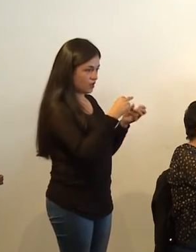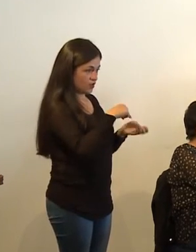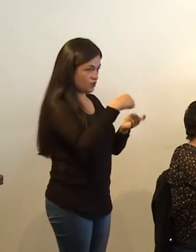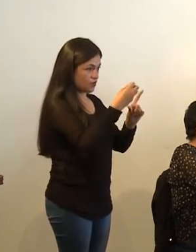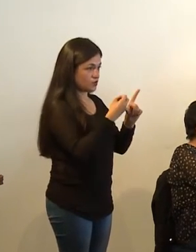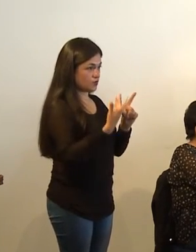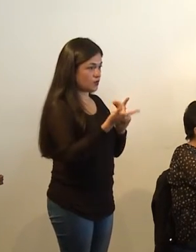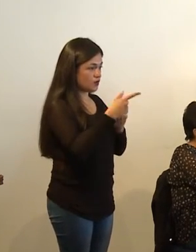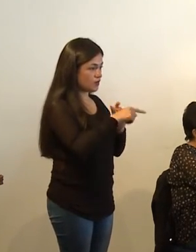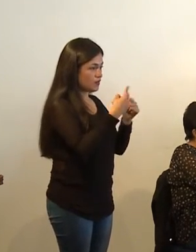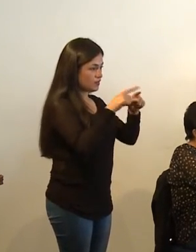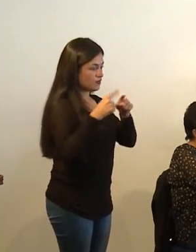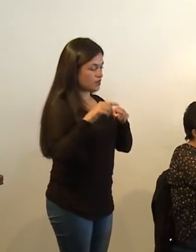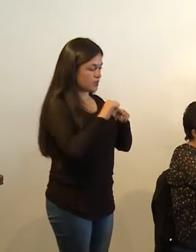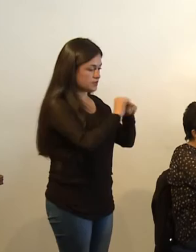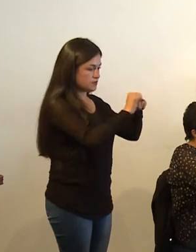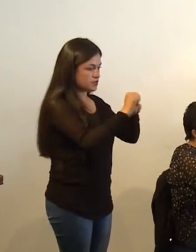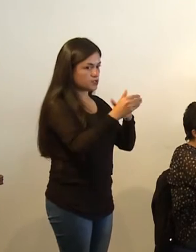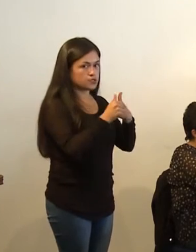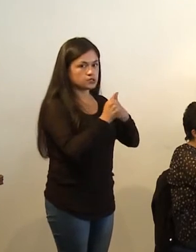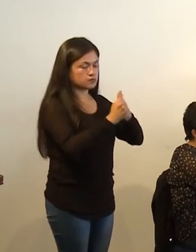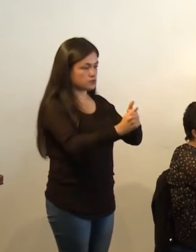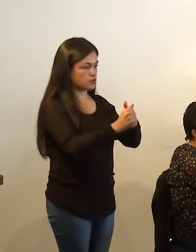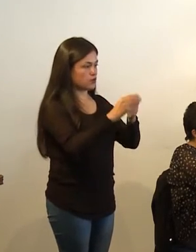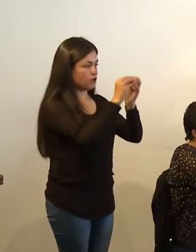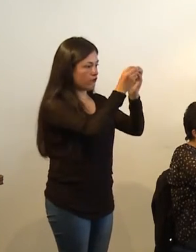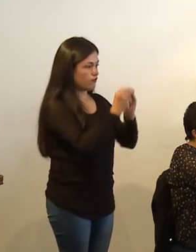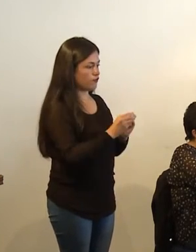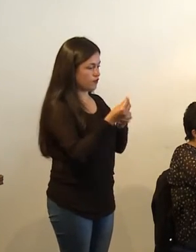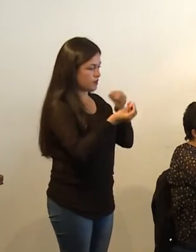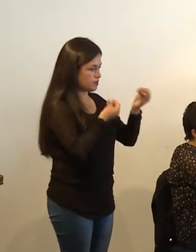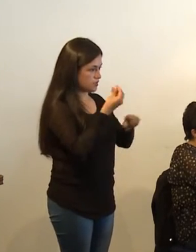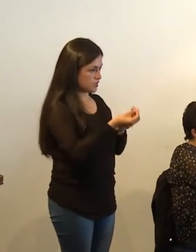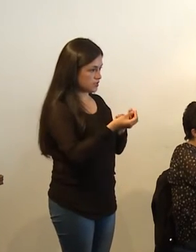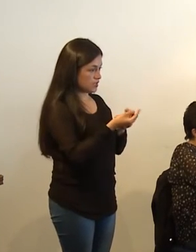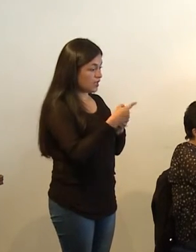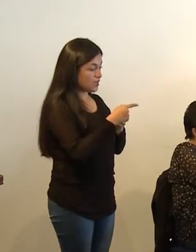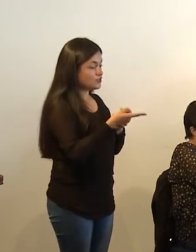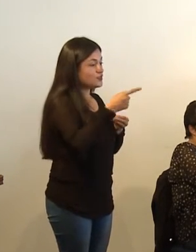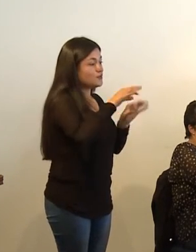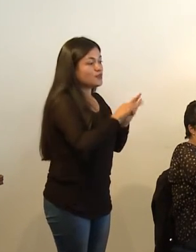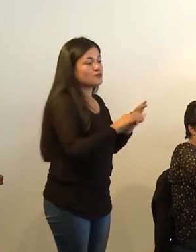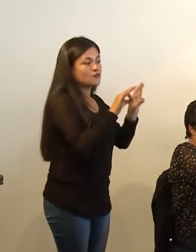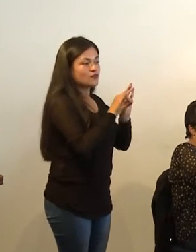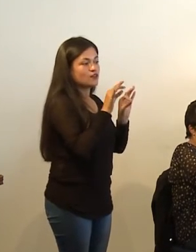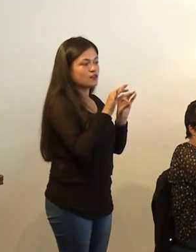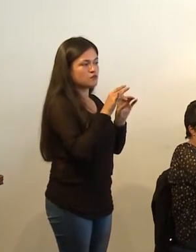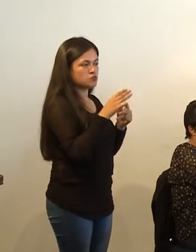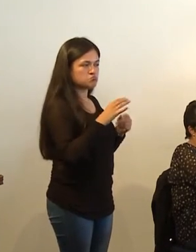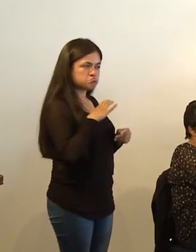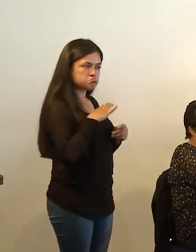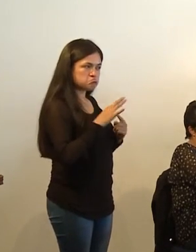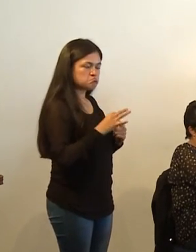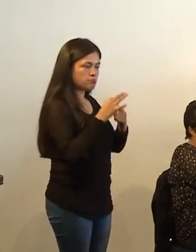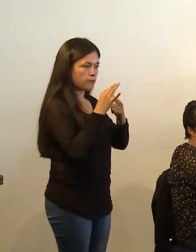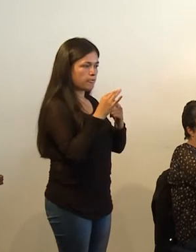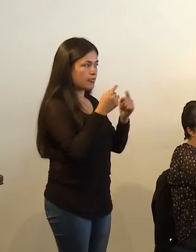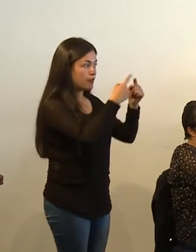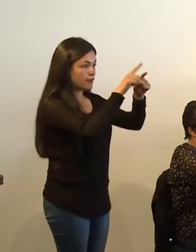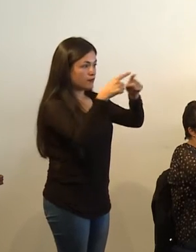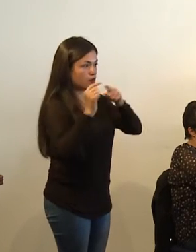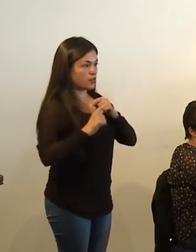generando una serie de prácticas, metodologías, modos de hacer que también le dan su singularidad. Muchas